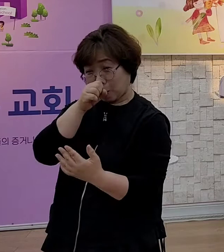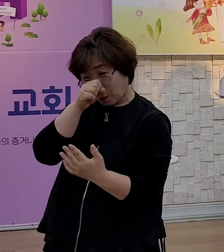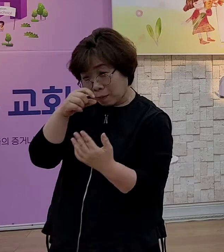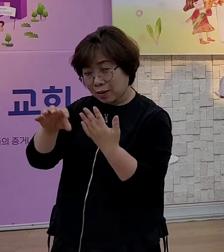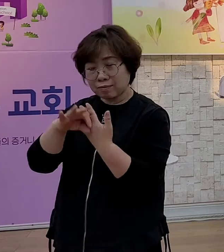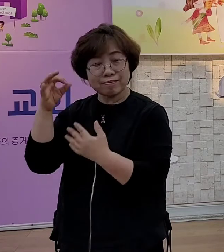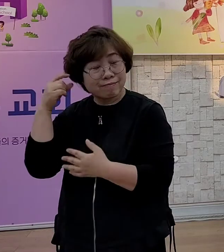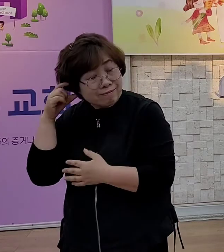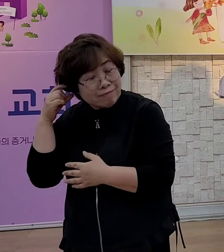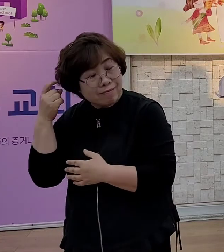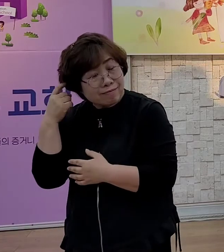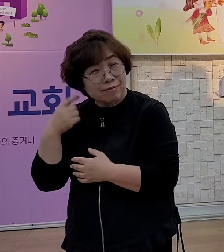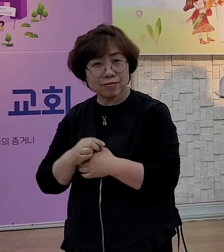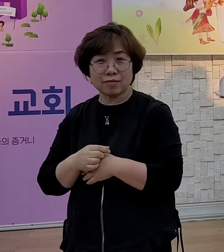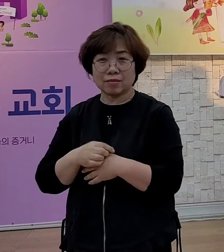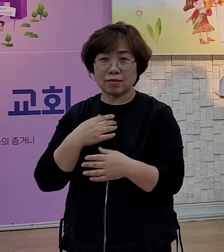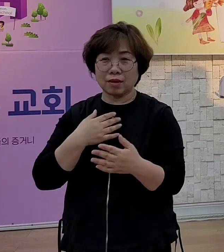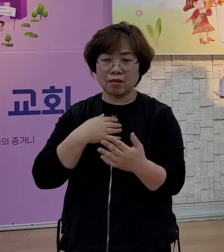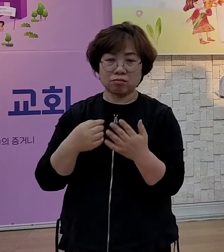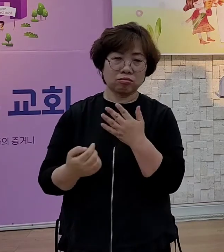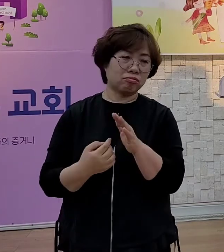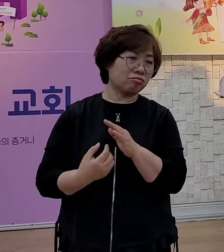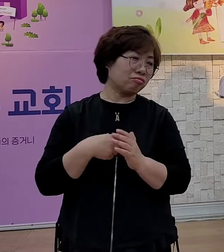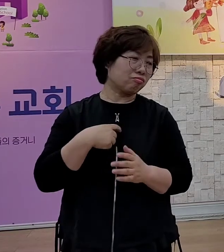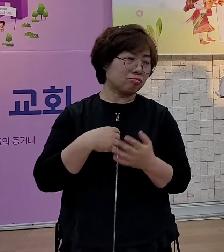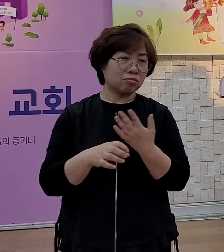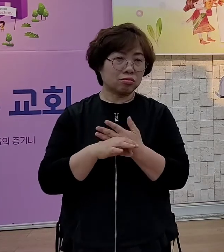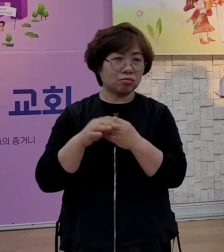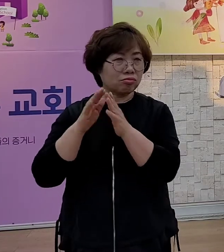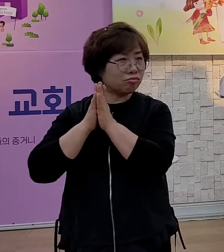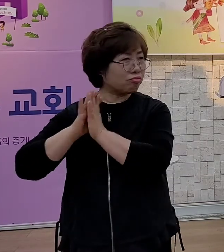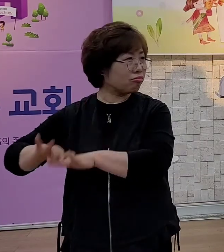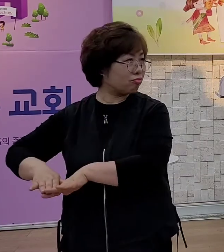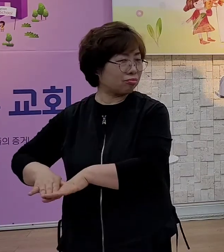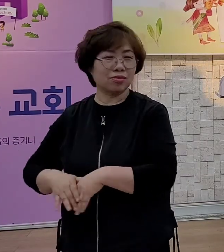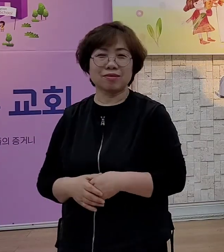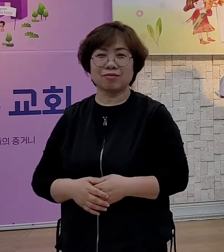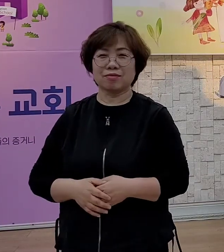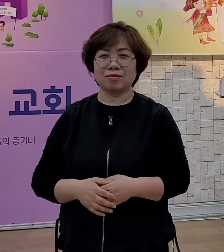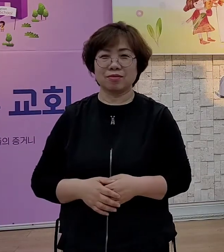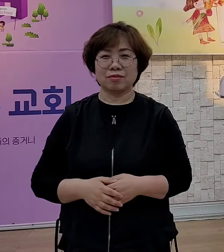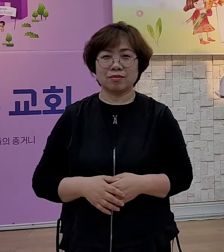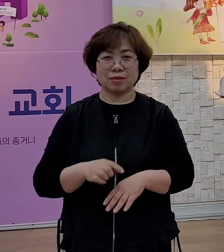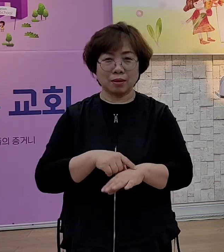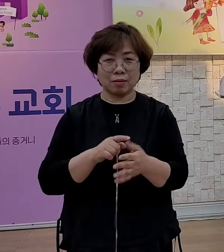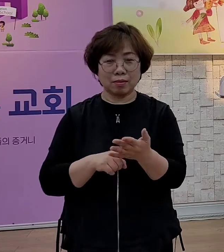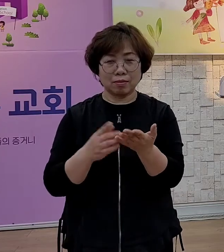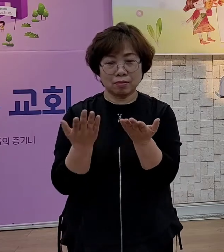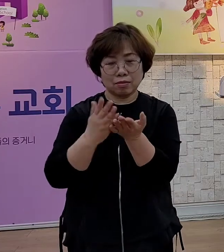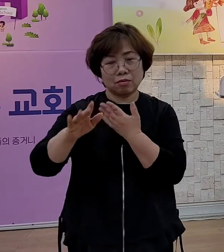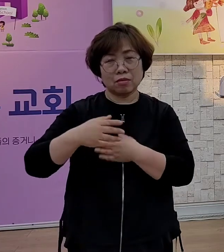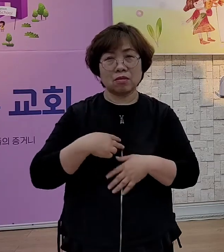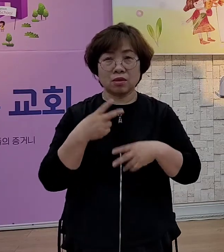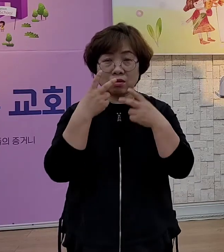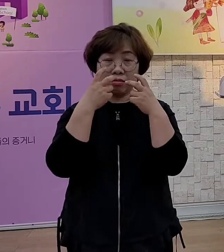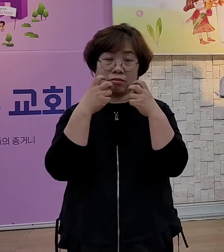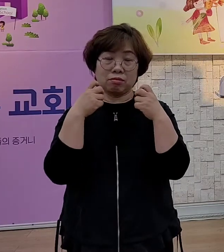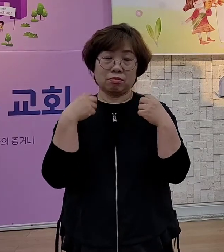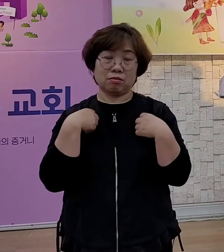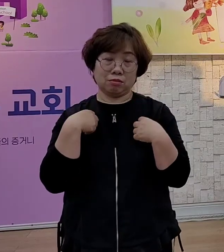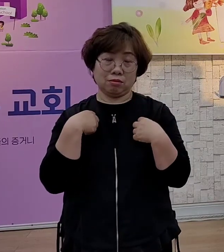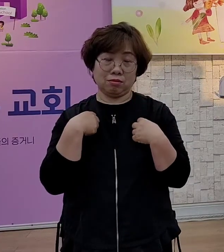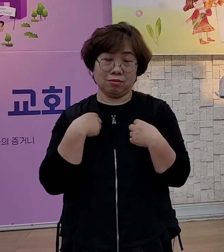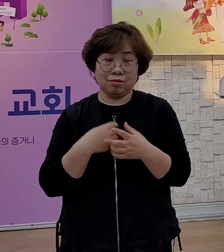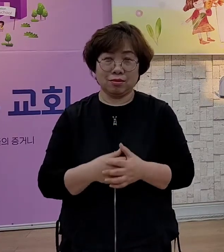어떤 날 이제 설교가 마음에 안 드는 날도 있잖아요. 그러면 눈동자가 이렇게 풀리는 분이 계시거든요.